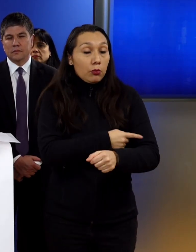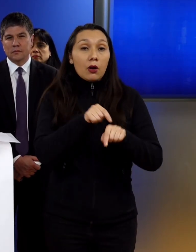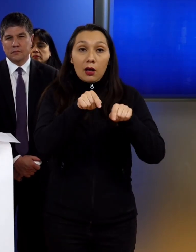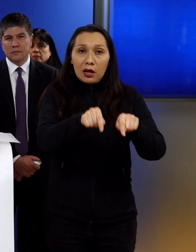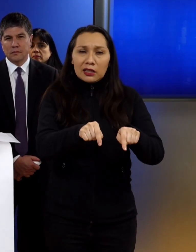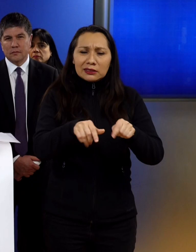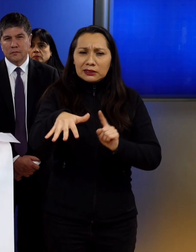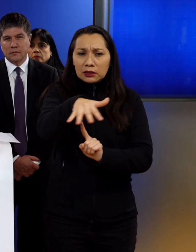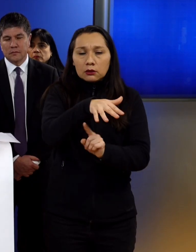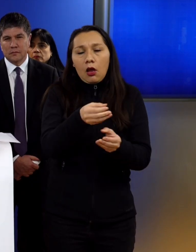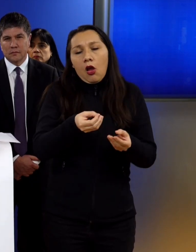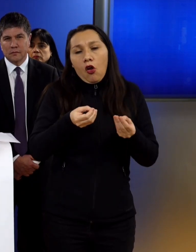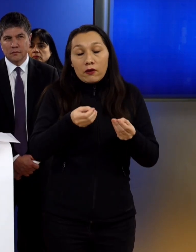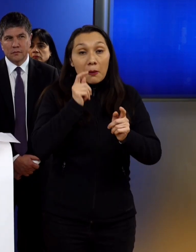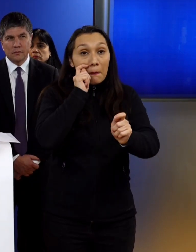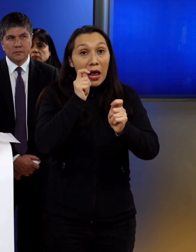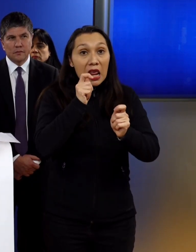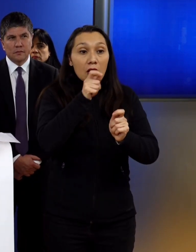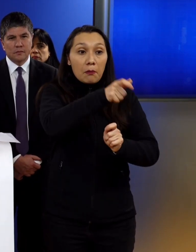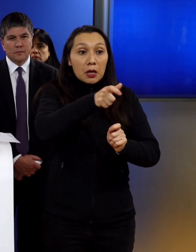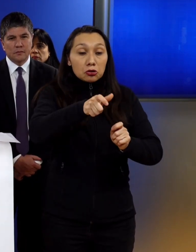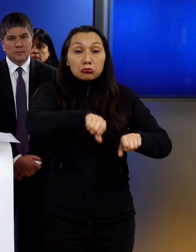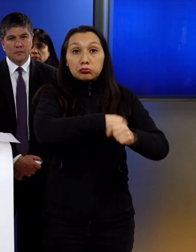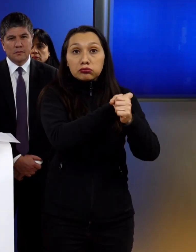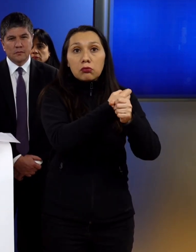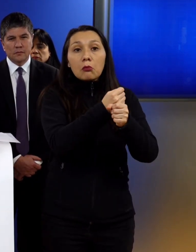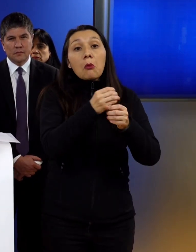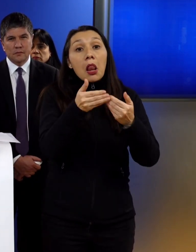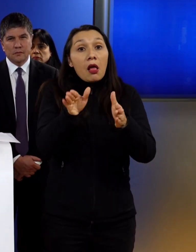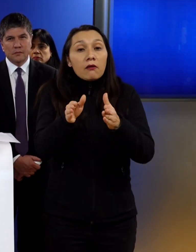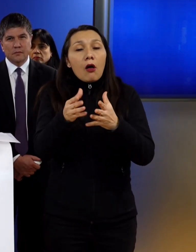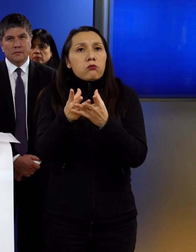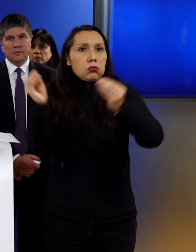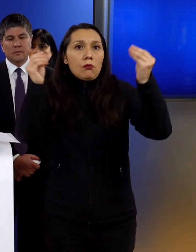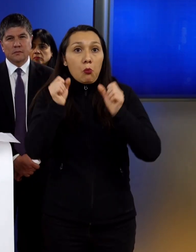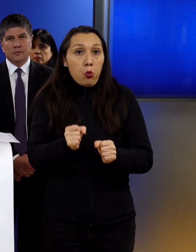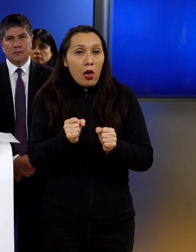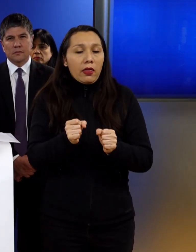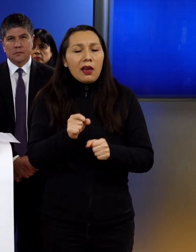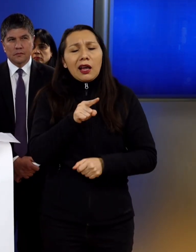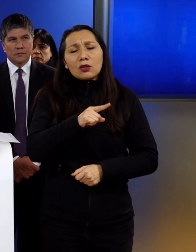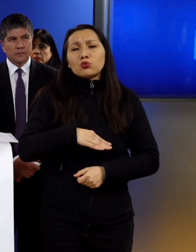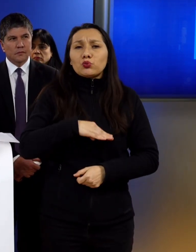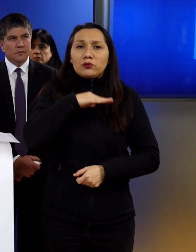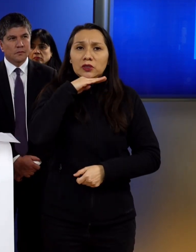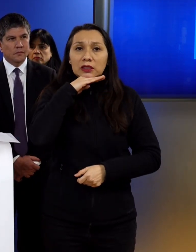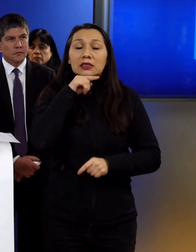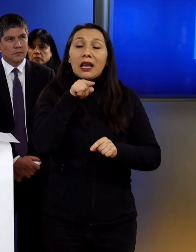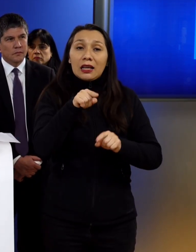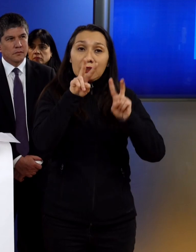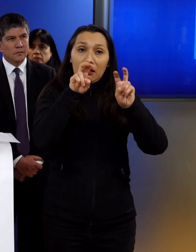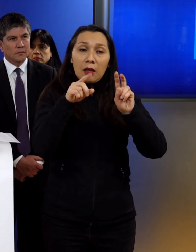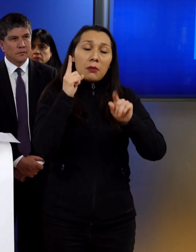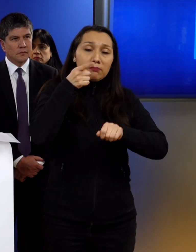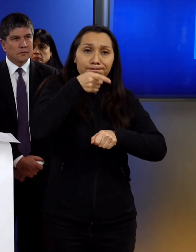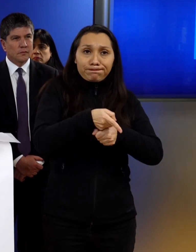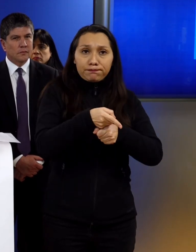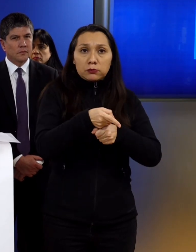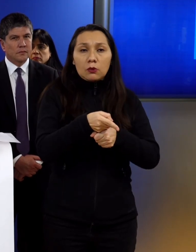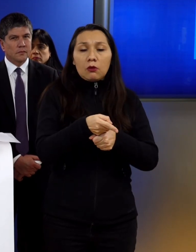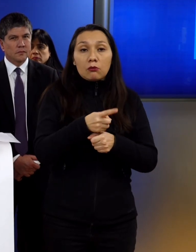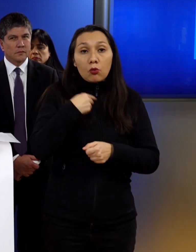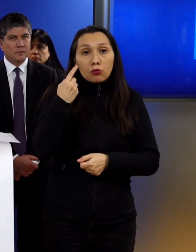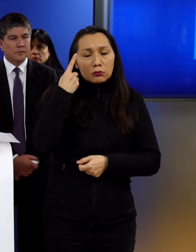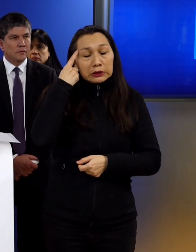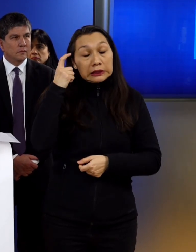este, que es tan evidente el riesgo de fuga, eso es argumento suficiente, por el cual una medida de este tipo